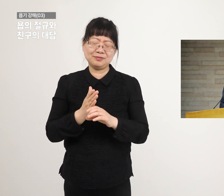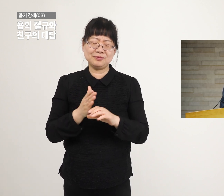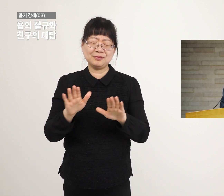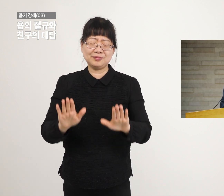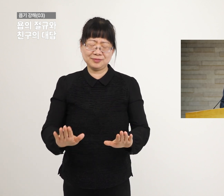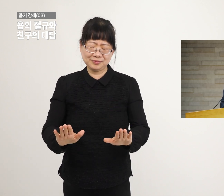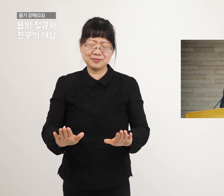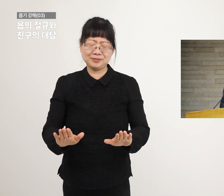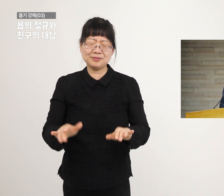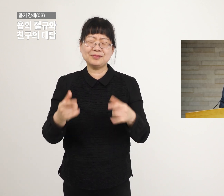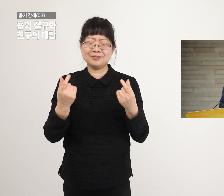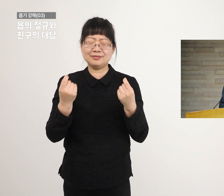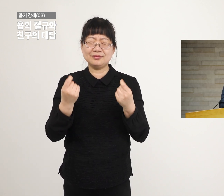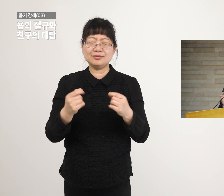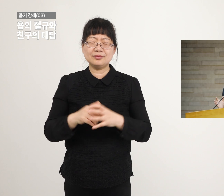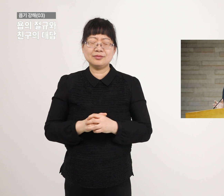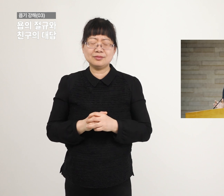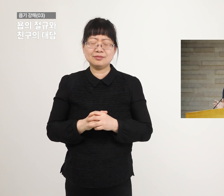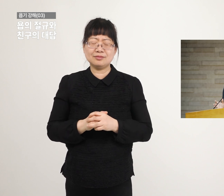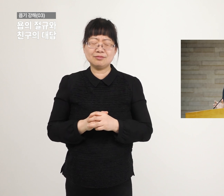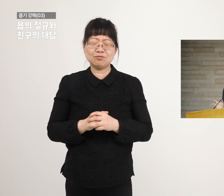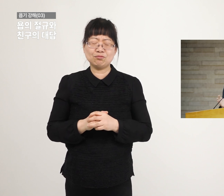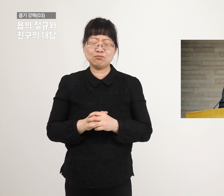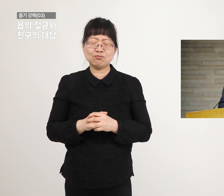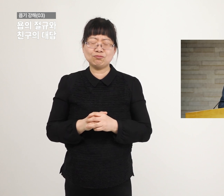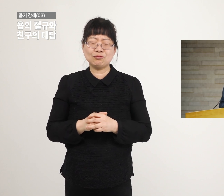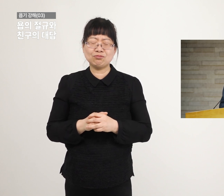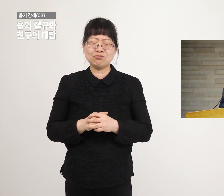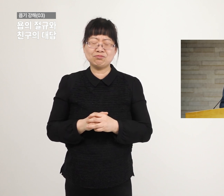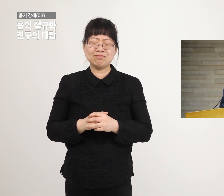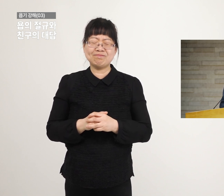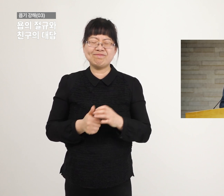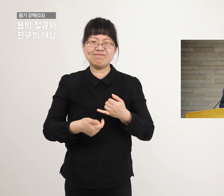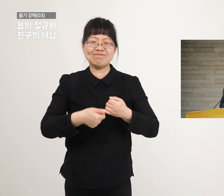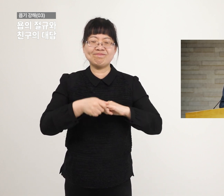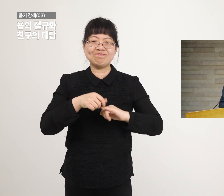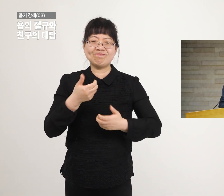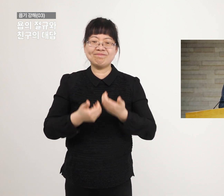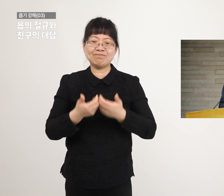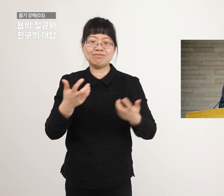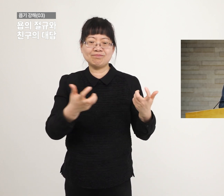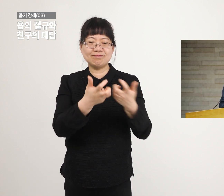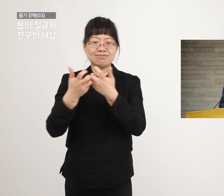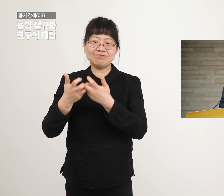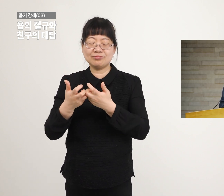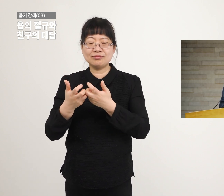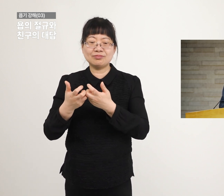그게 현실이에요. 모순이 가득한 이 세상에 비틀려진